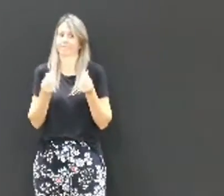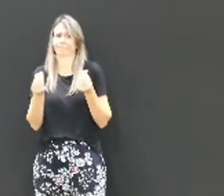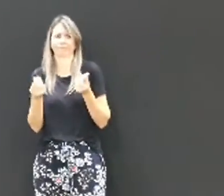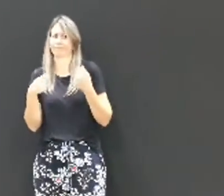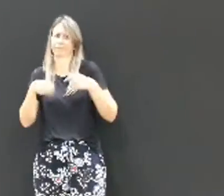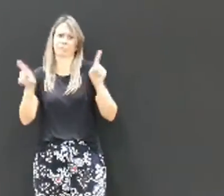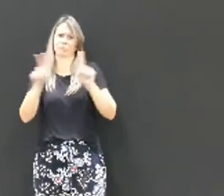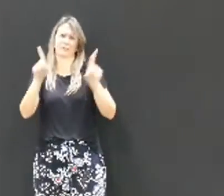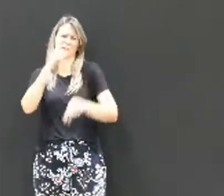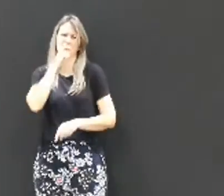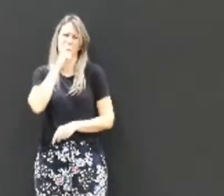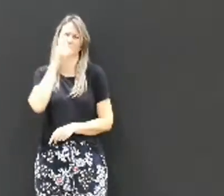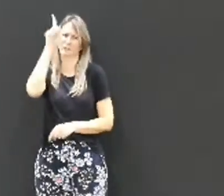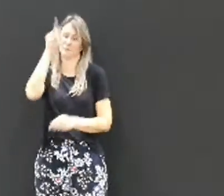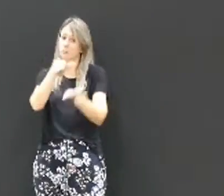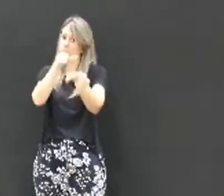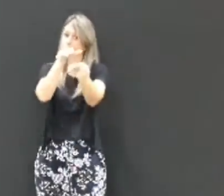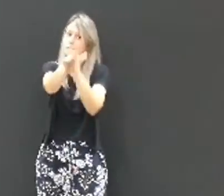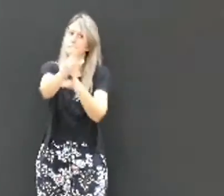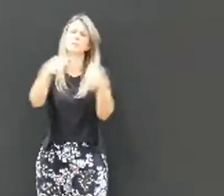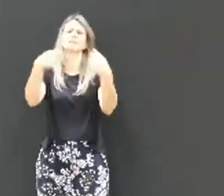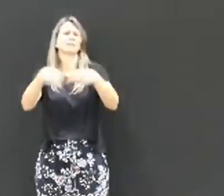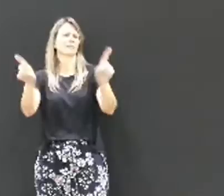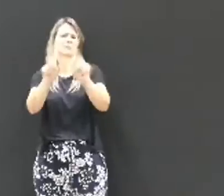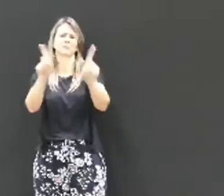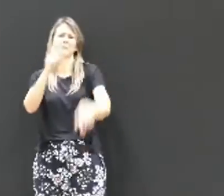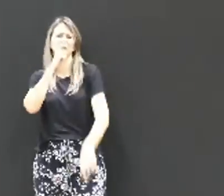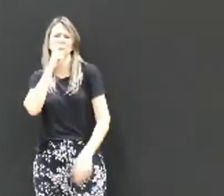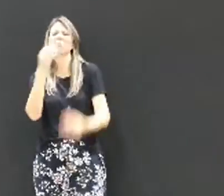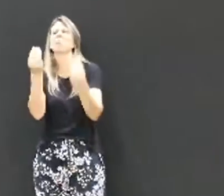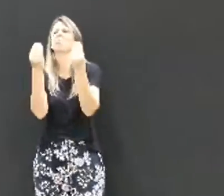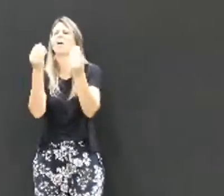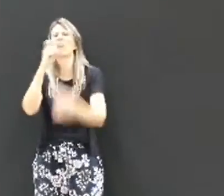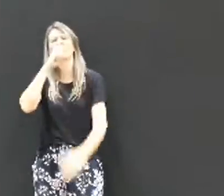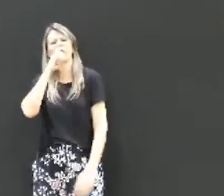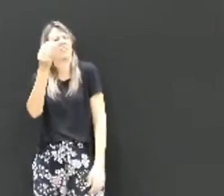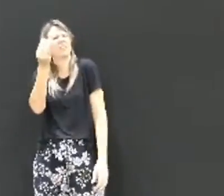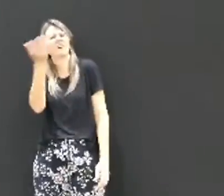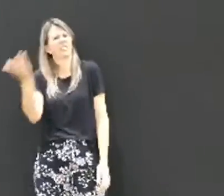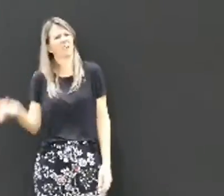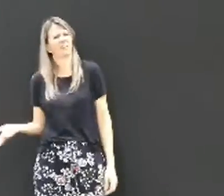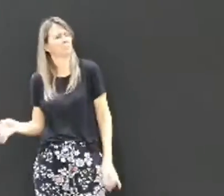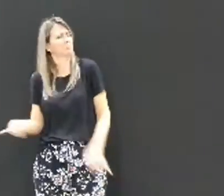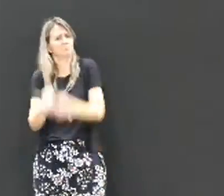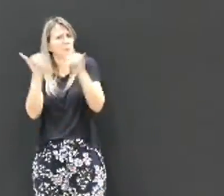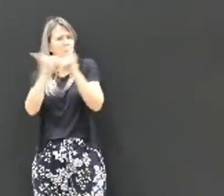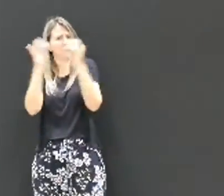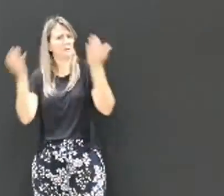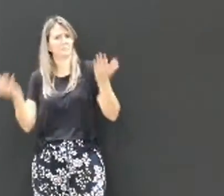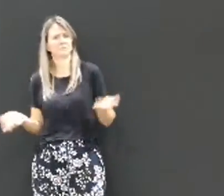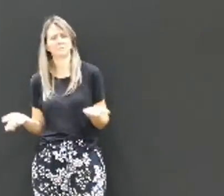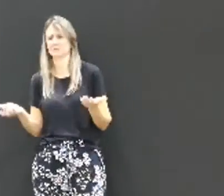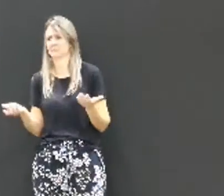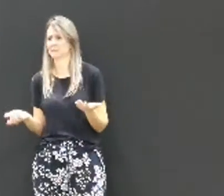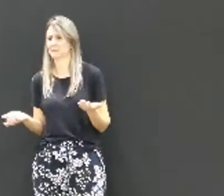parecida com a de José e não com a dos irmãos dele, que tinham inveja, rancor, eles eram irados. Não precisamos disso, tudo isso é bobagem,